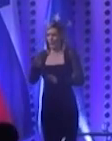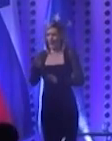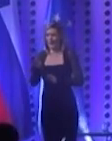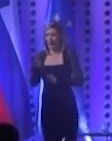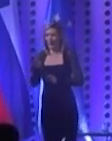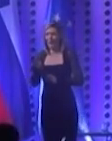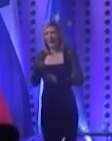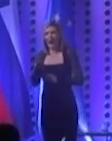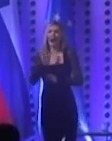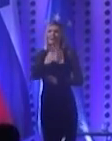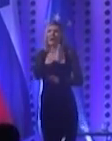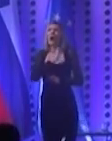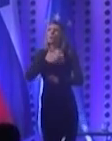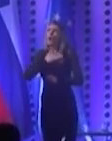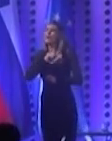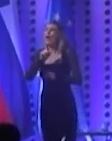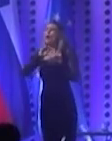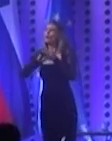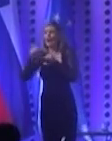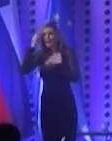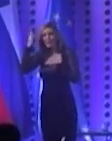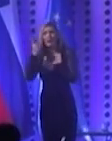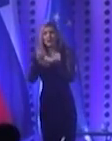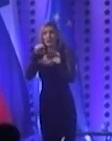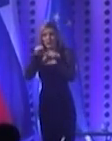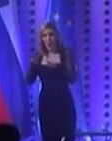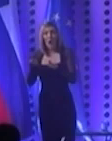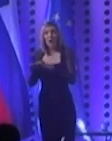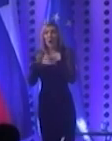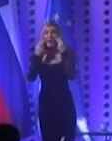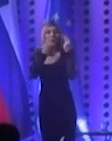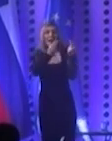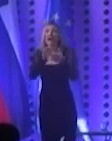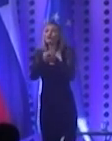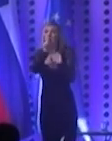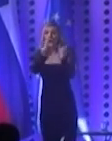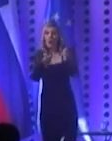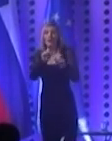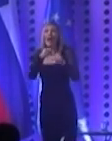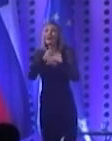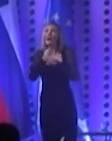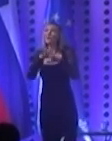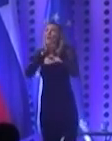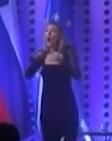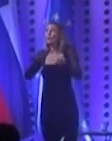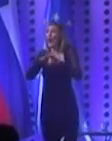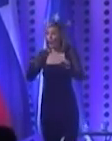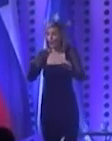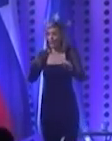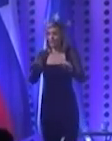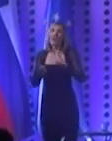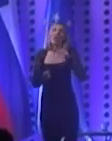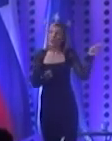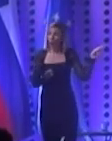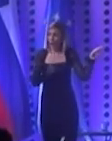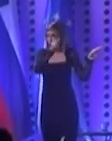morda beseda ali dve o mojem neformalnem izobraževanju. Sem spada tudi to, da gledaš kolege, kako to delo opravljajo. In tako sem